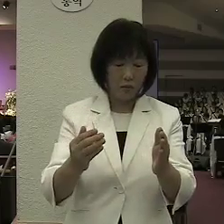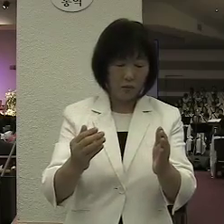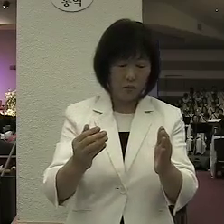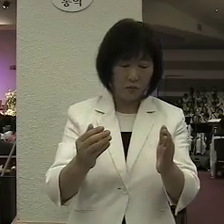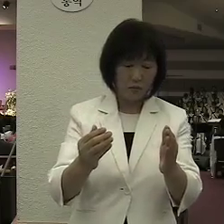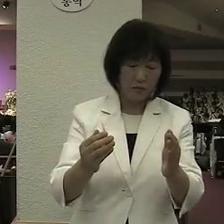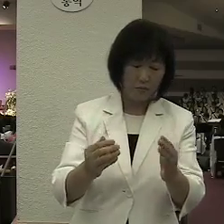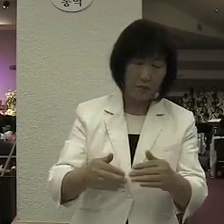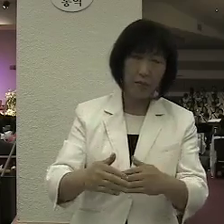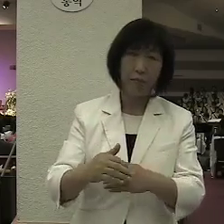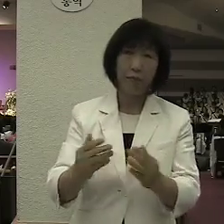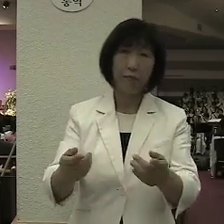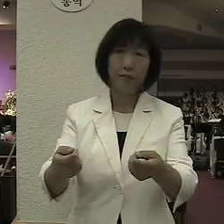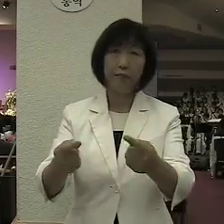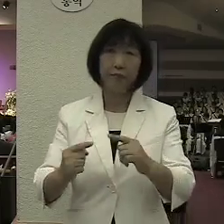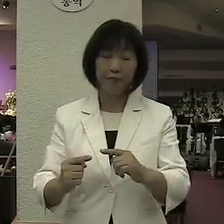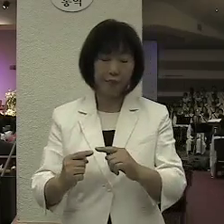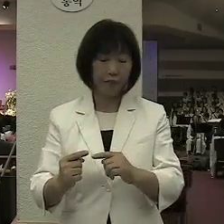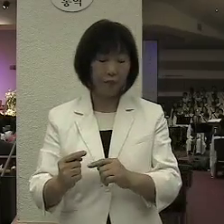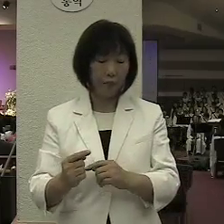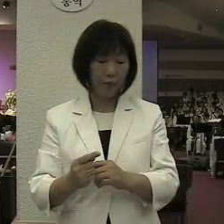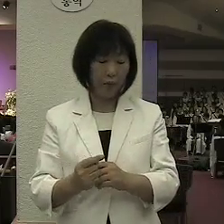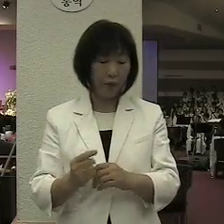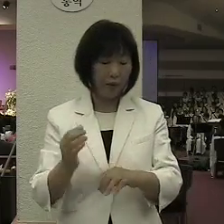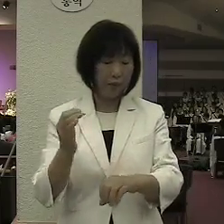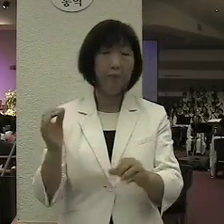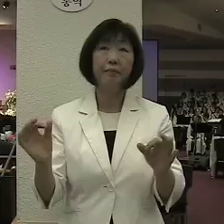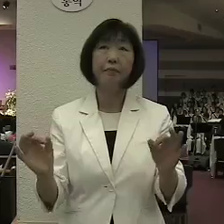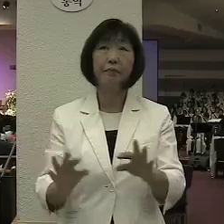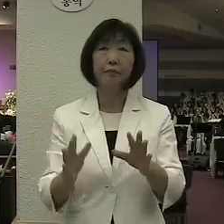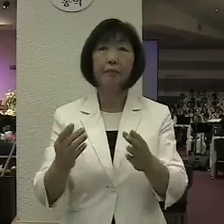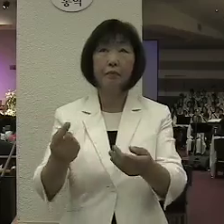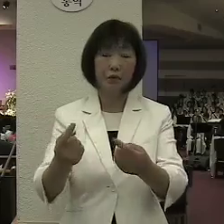중에 소천하셔서 장례를 마쳤습니다. 또한